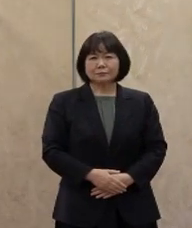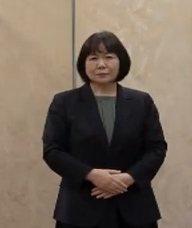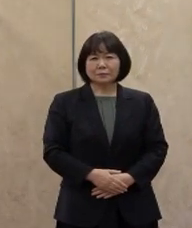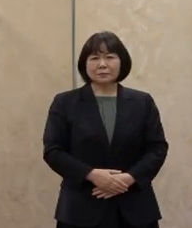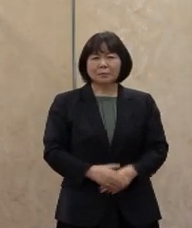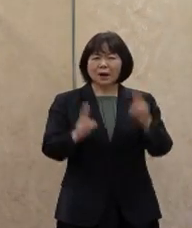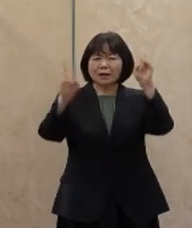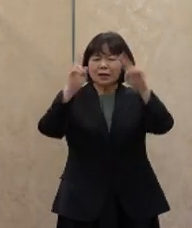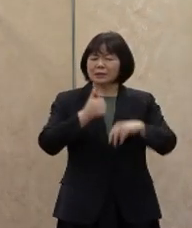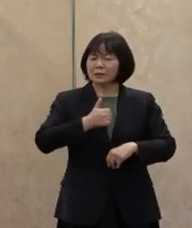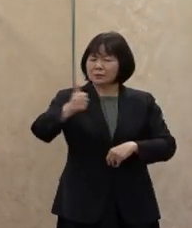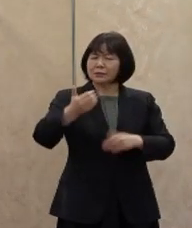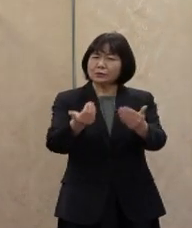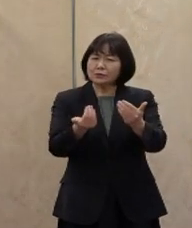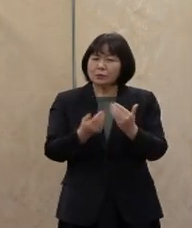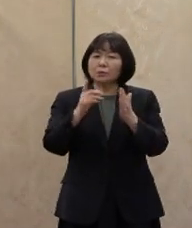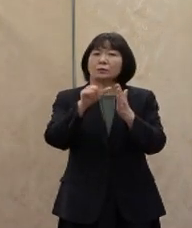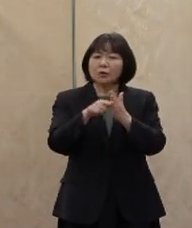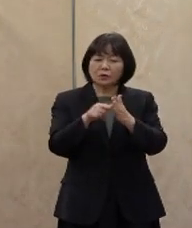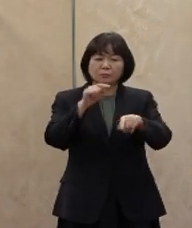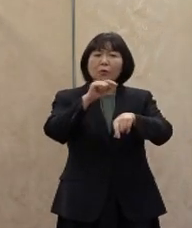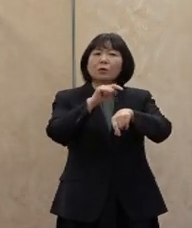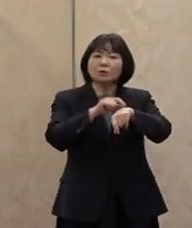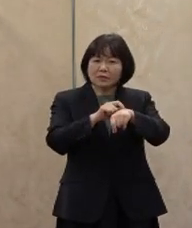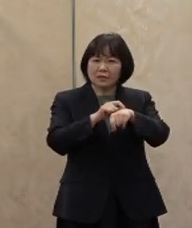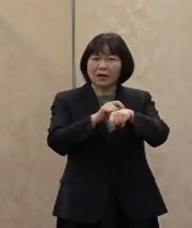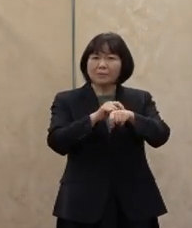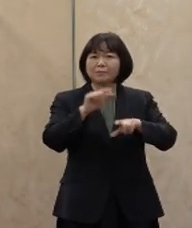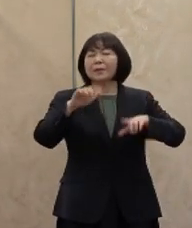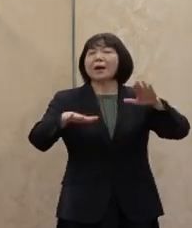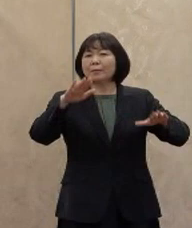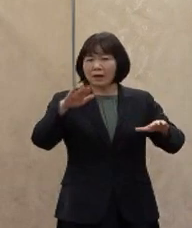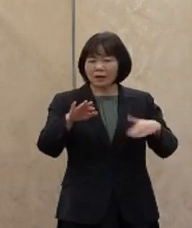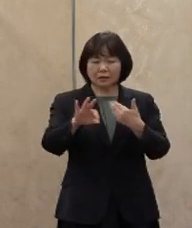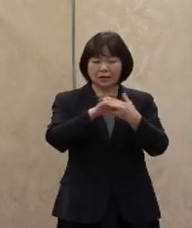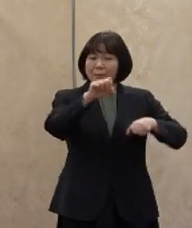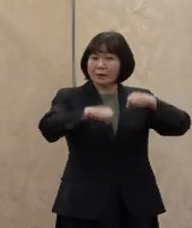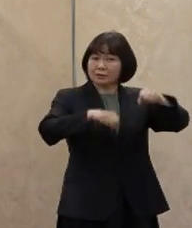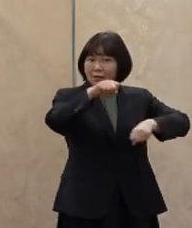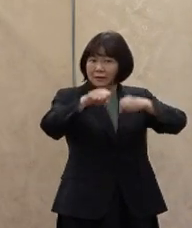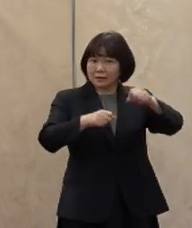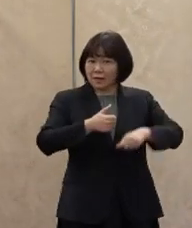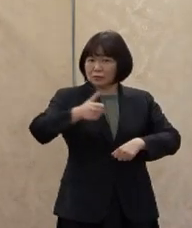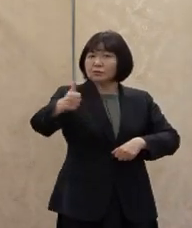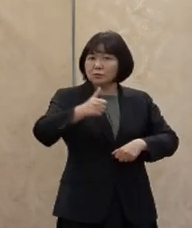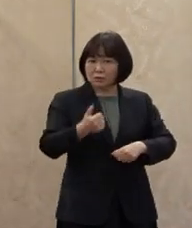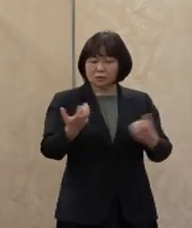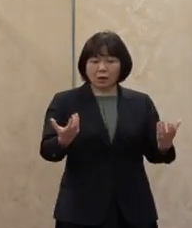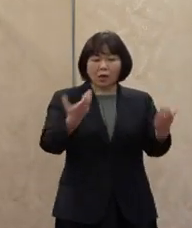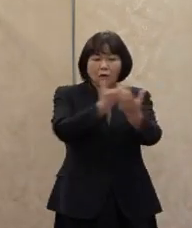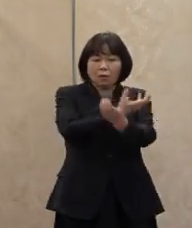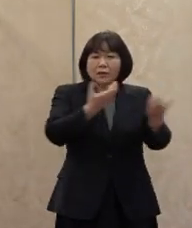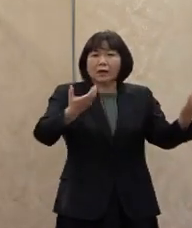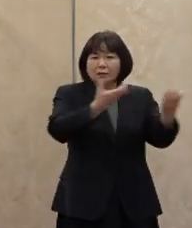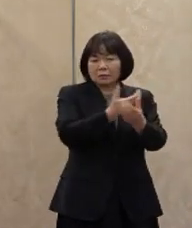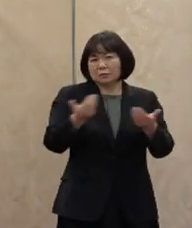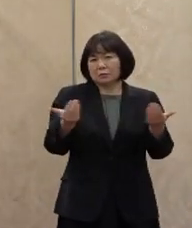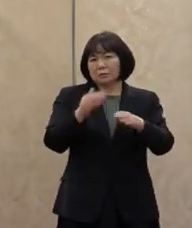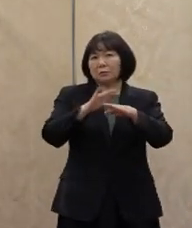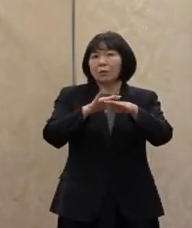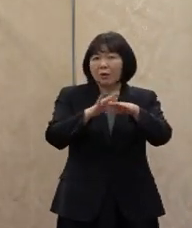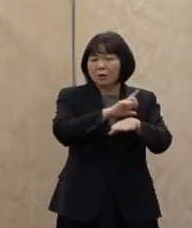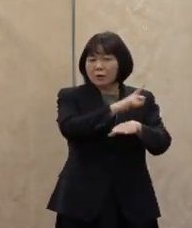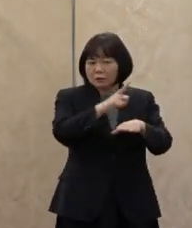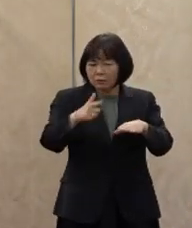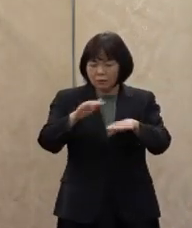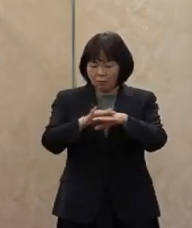出勤が必要になる場合でもですね、時差出勤であったり、自転車の通勤であったり、ローテーション勤務であったり、さまざまな方法